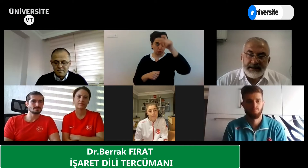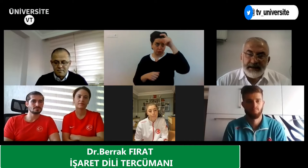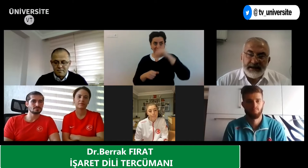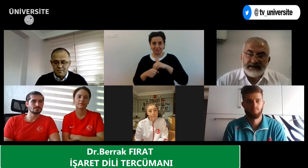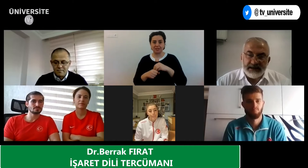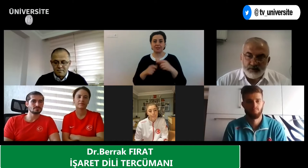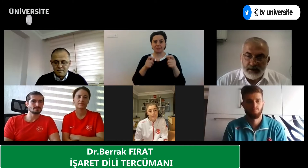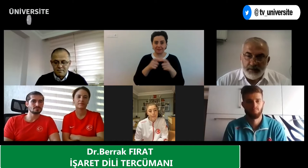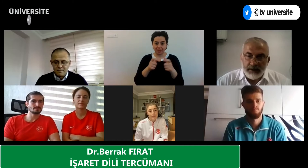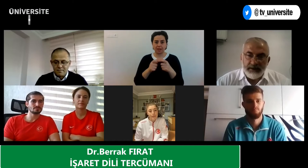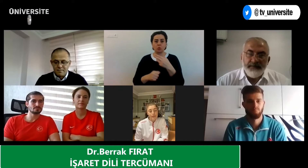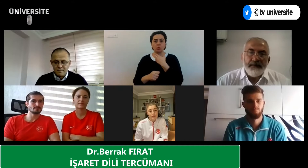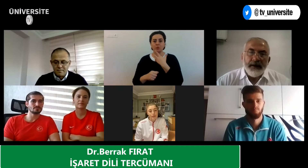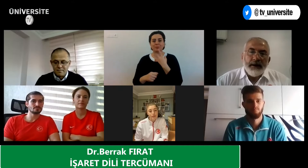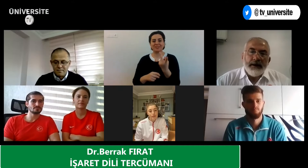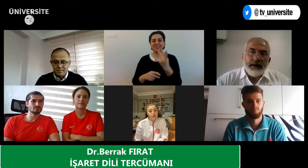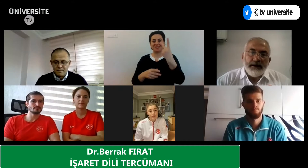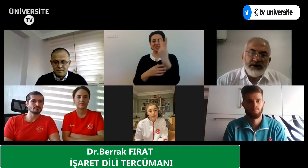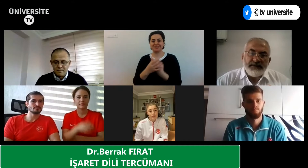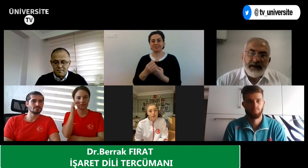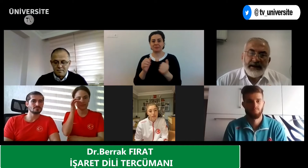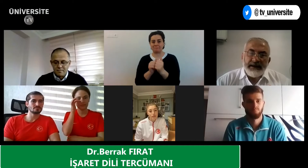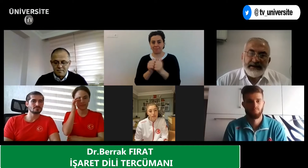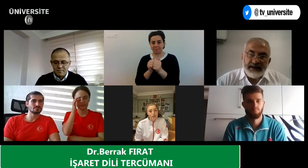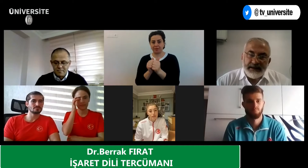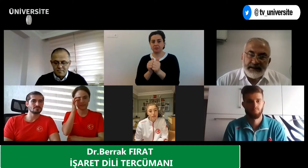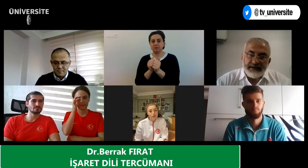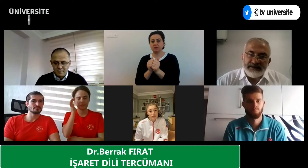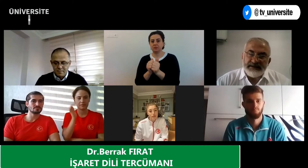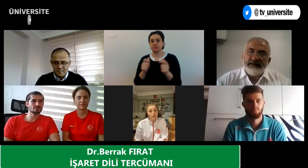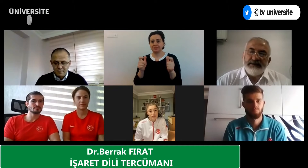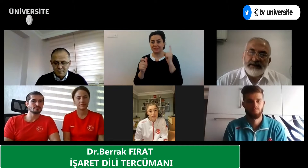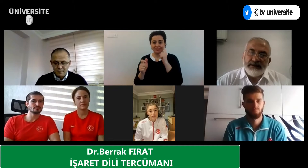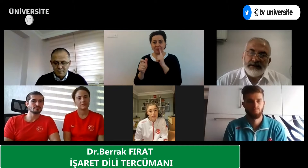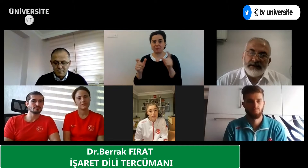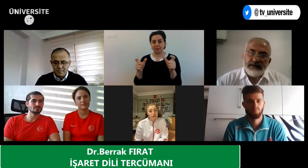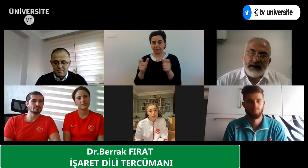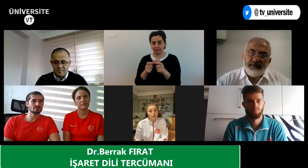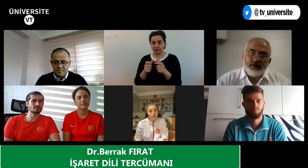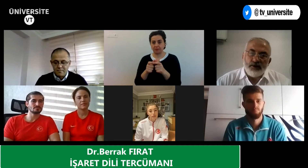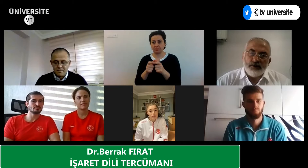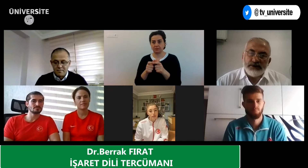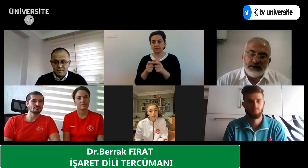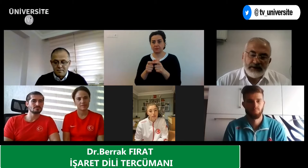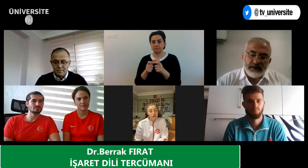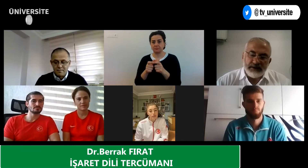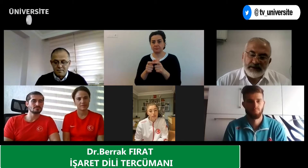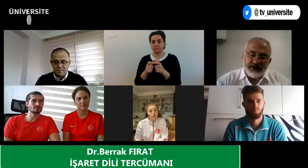de dernekler statüsüne bağlı. İşitme engelli derneklerimizin tabisi